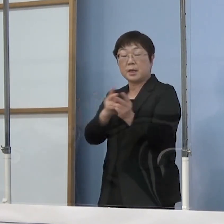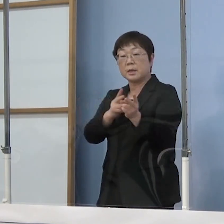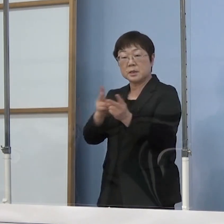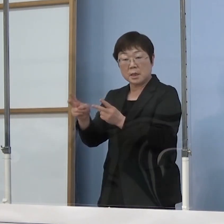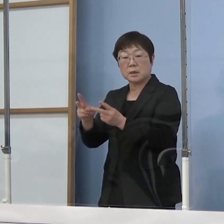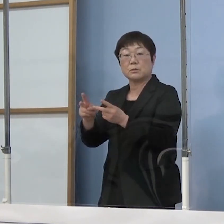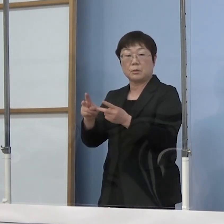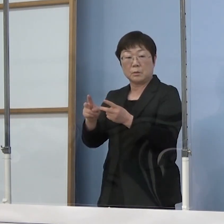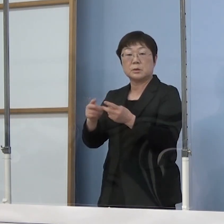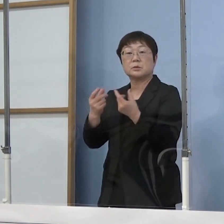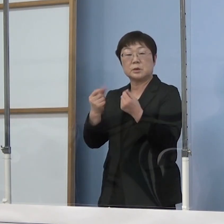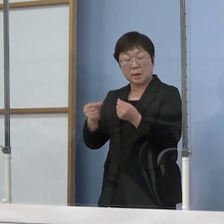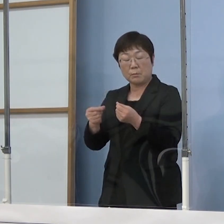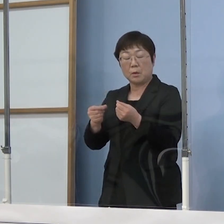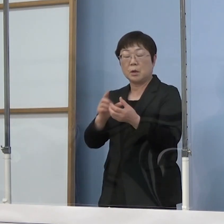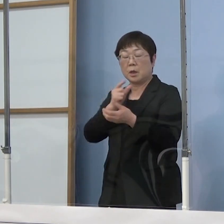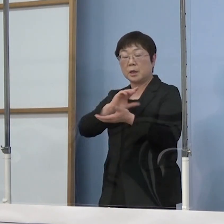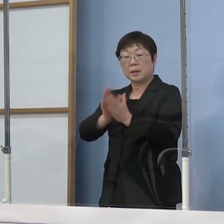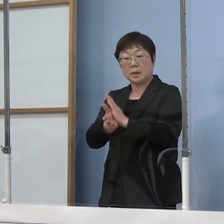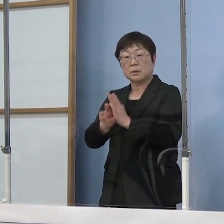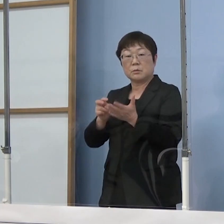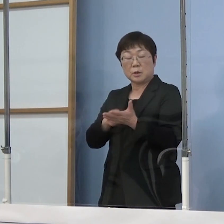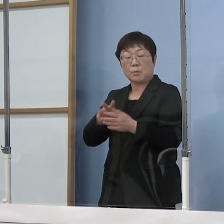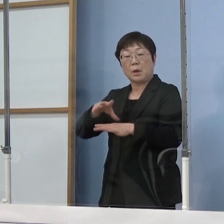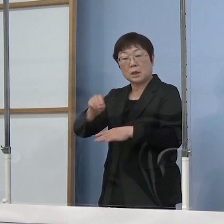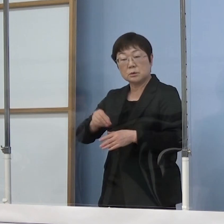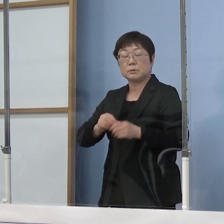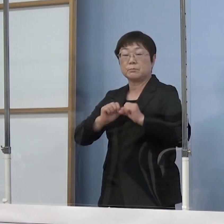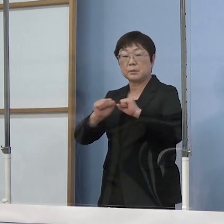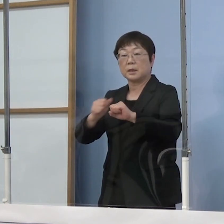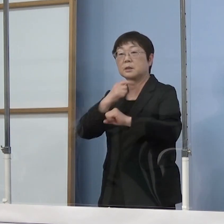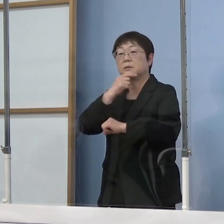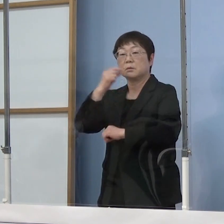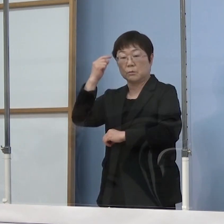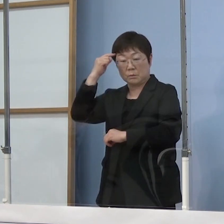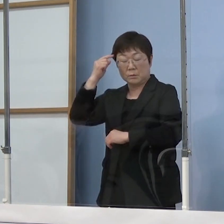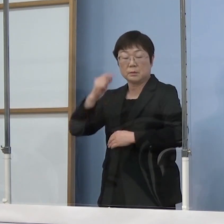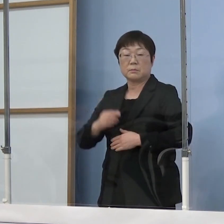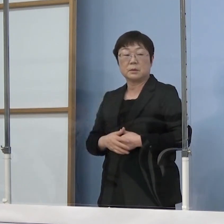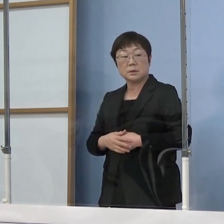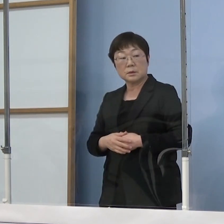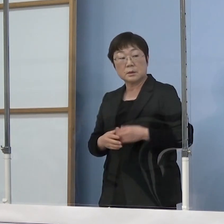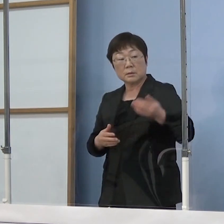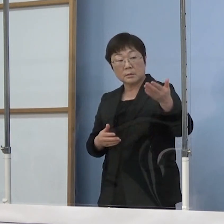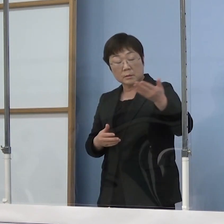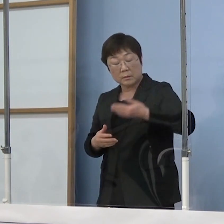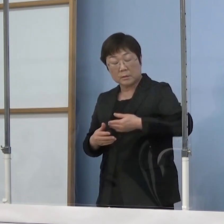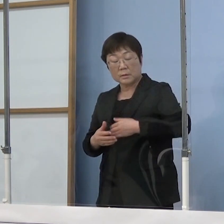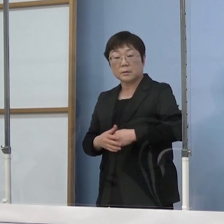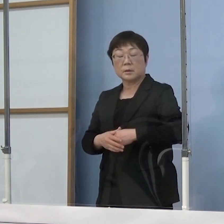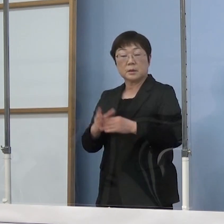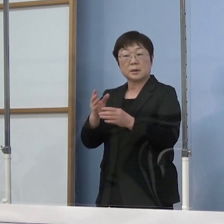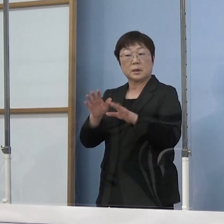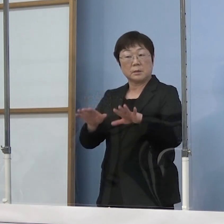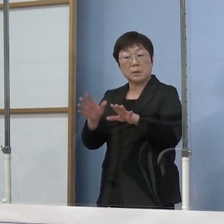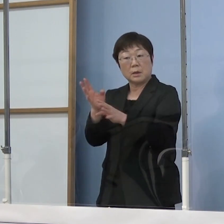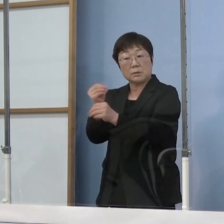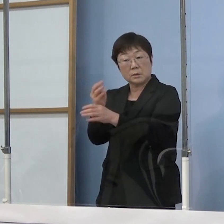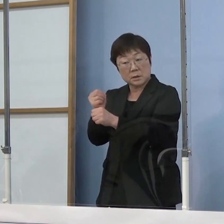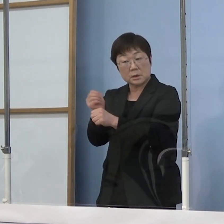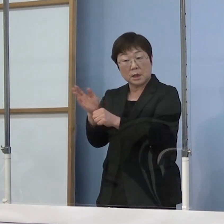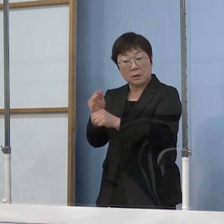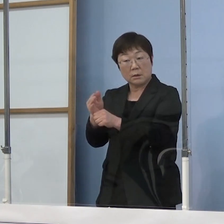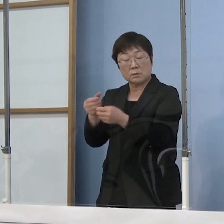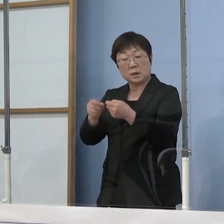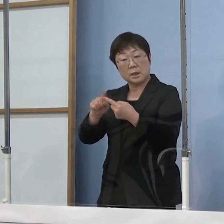としても徳島発でありますのでしっかりとやっていきたいとこう考えています。 現時点ではまあいつからとか具体的にはこ